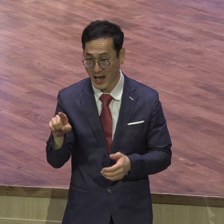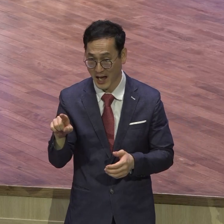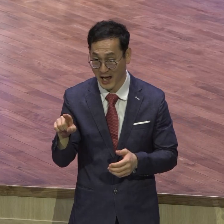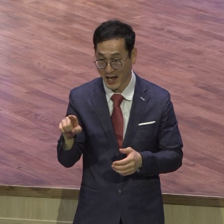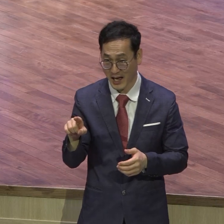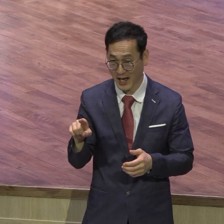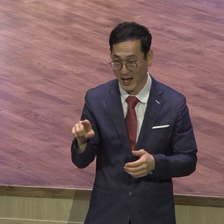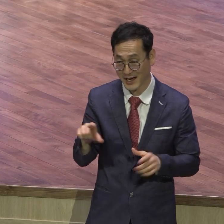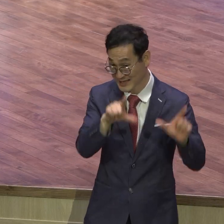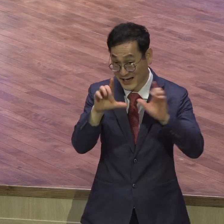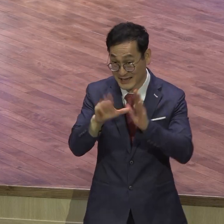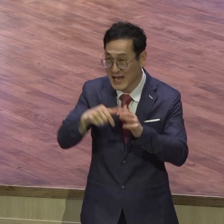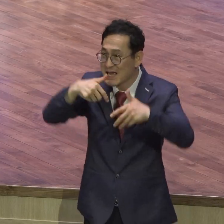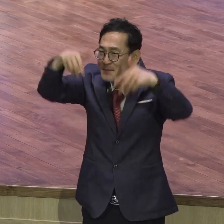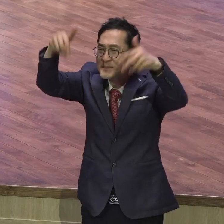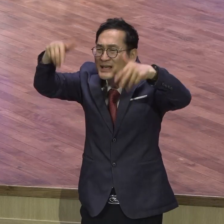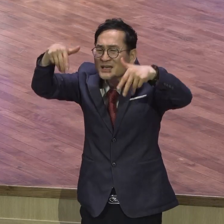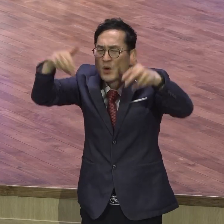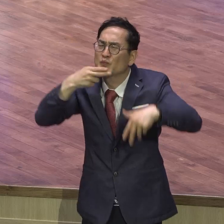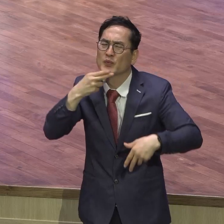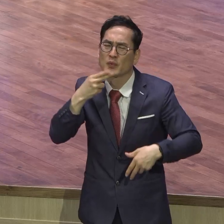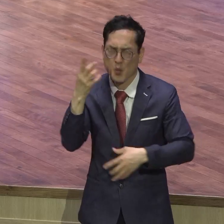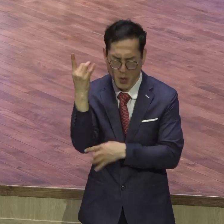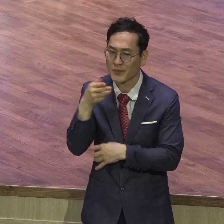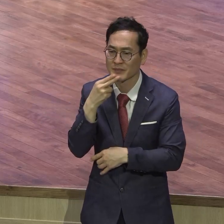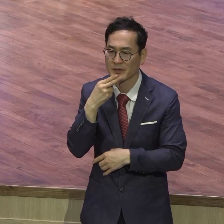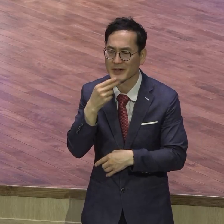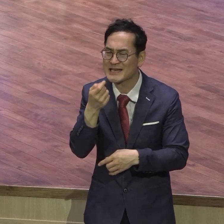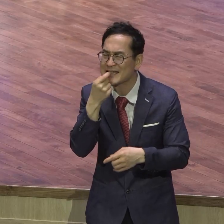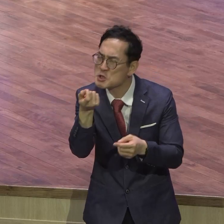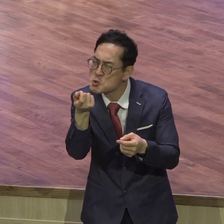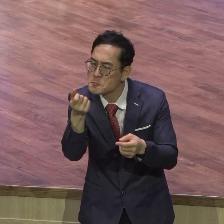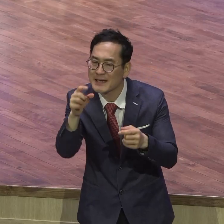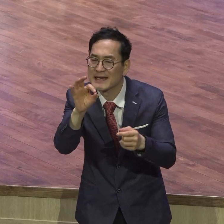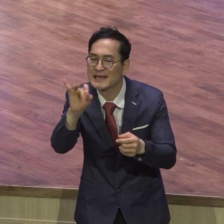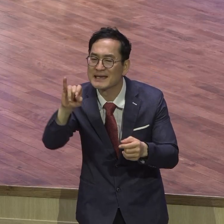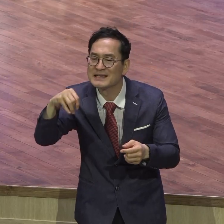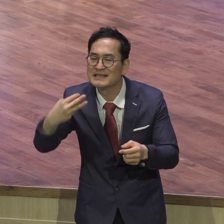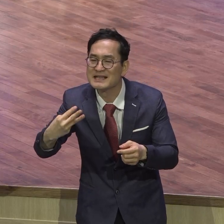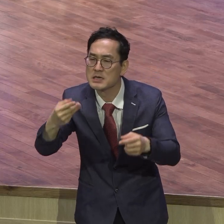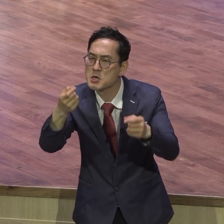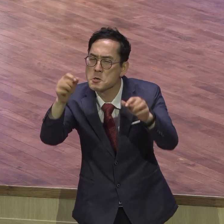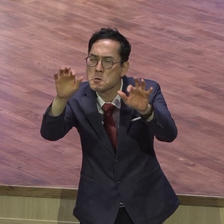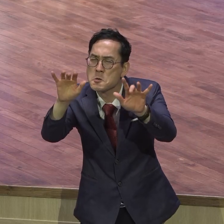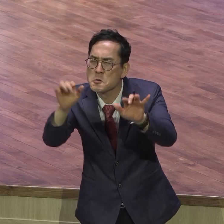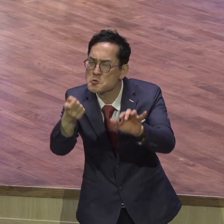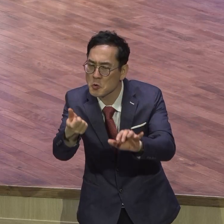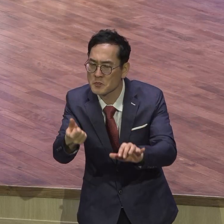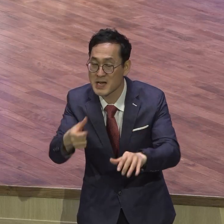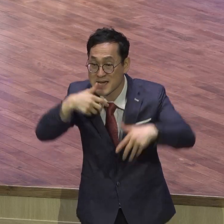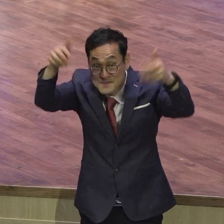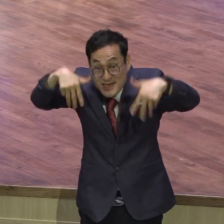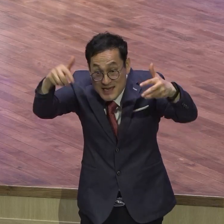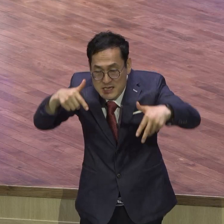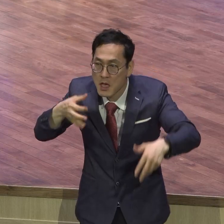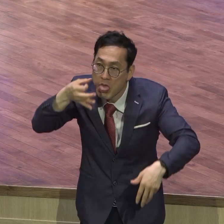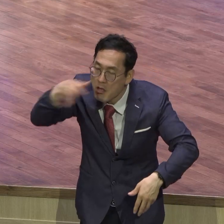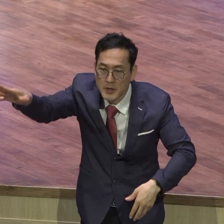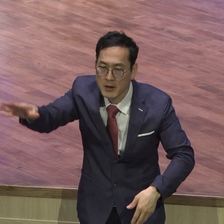지구상에 없어서 이슬이 땅을 적었다고 그랬어요 이슬이 땅을 적었어요 비라는 거에서 막 물이 쏟아진 적이 없어